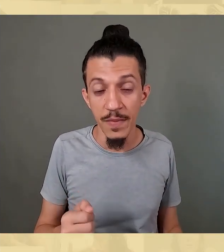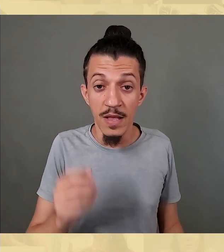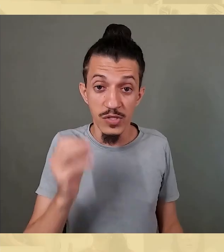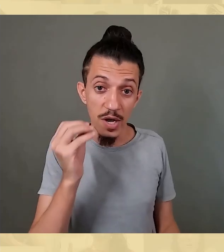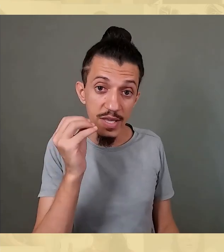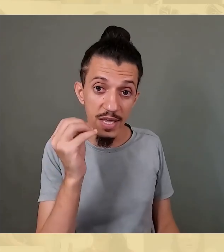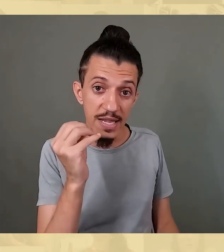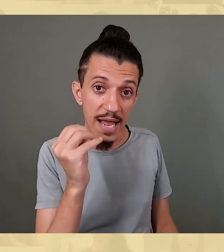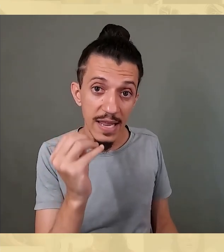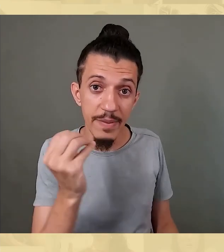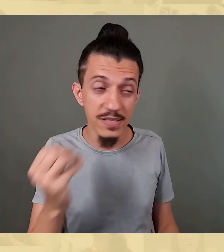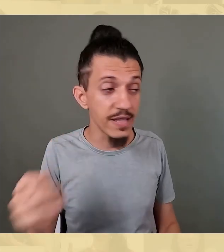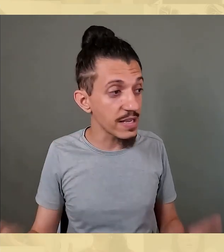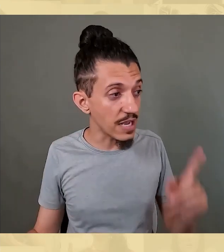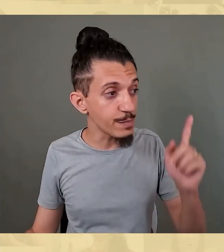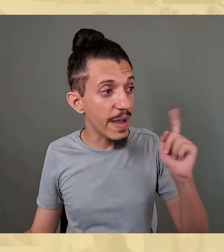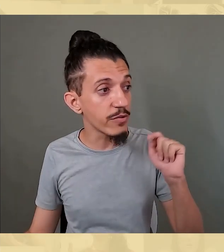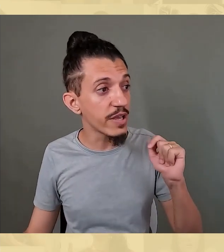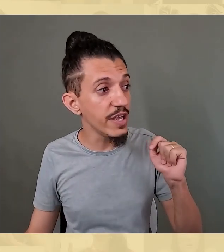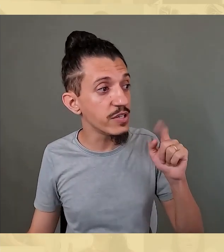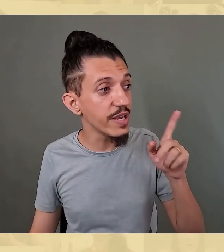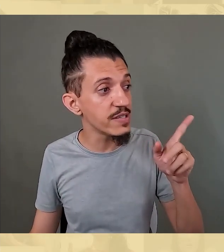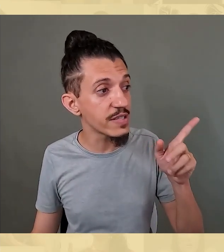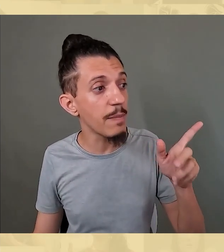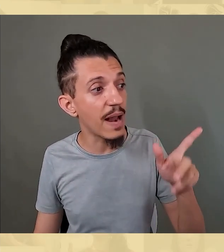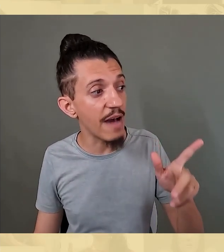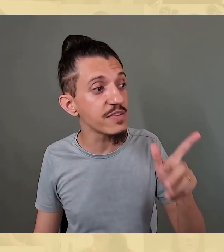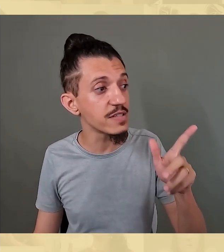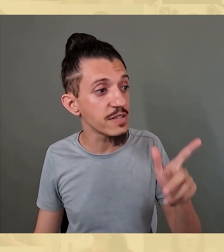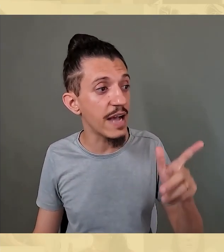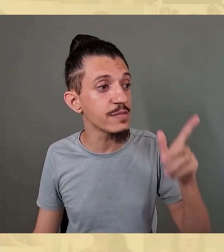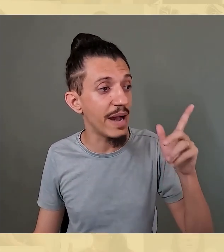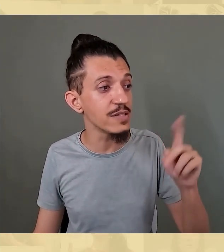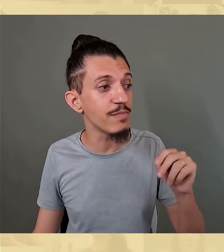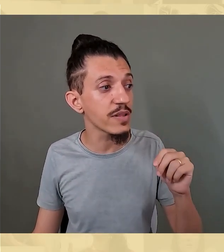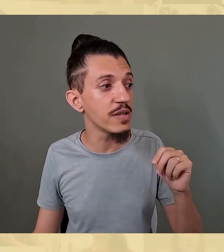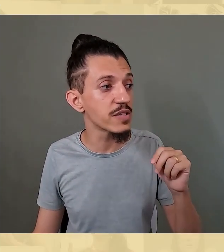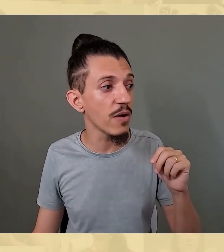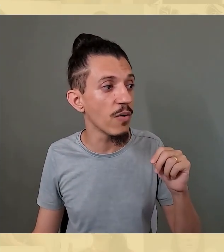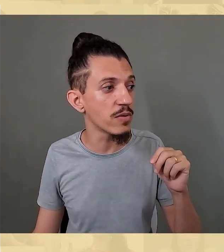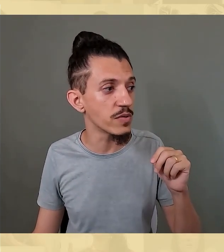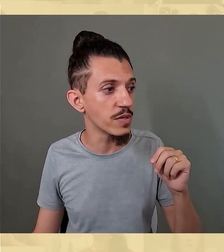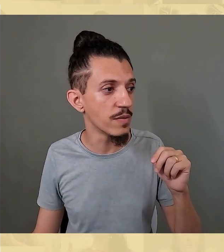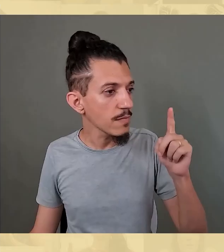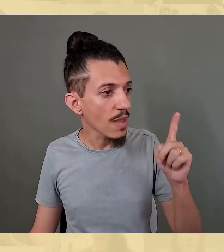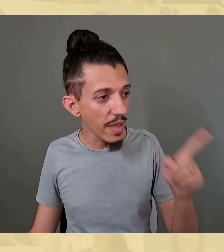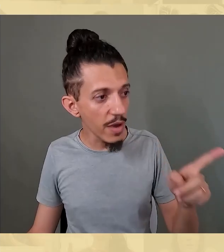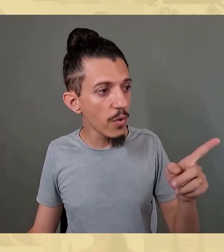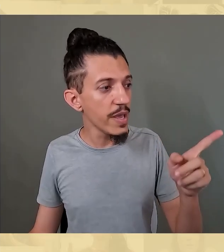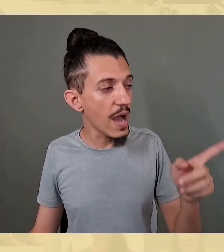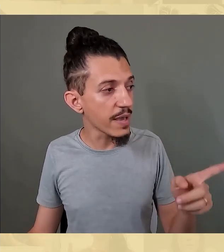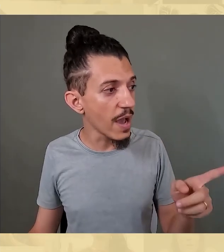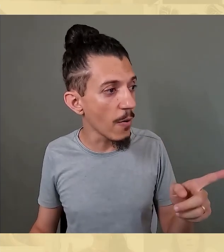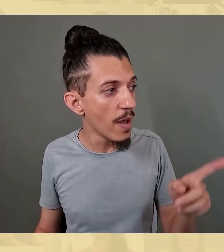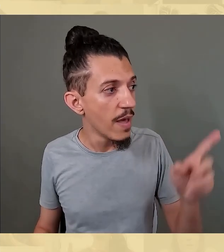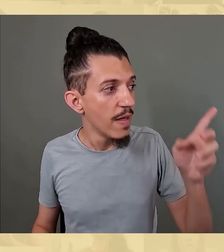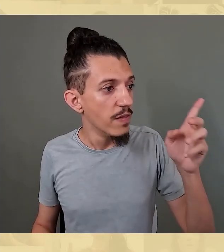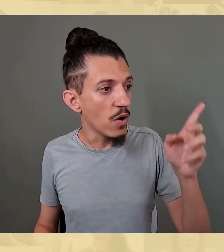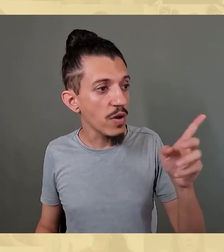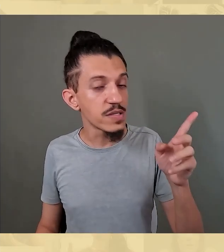coisa. Só que na Libras tem esse aspecto aqui de que existem palavras e sinais mais importantes que outros. Eu e a